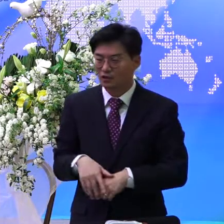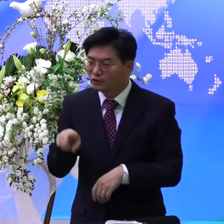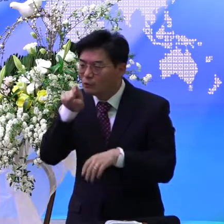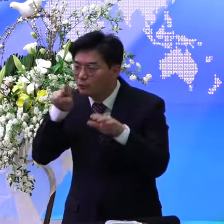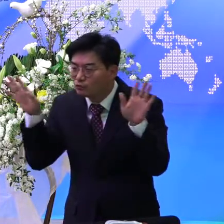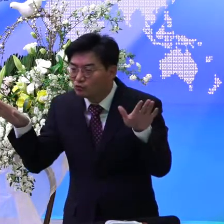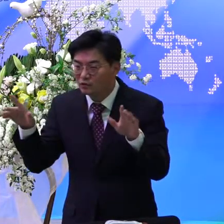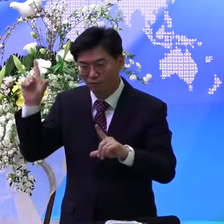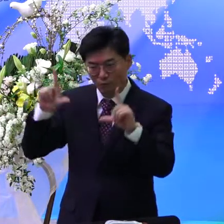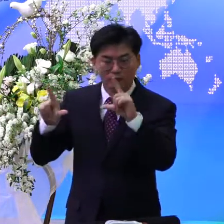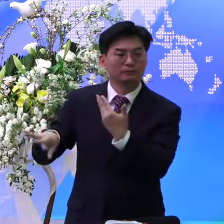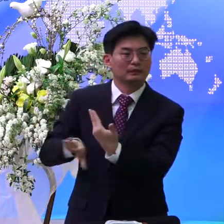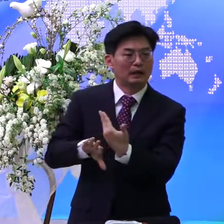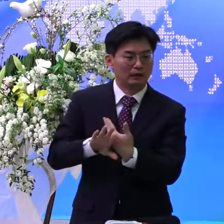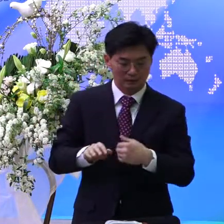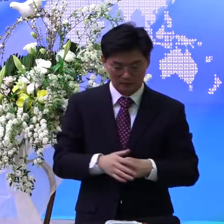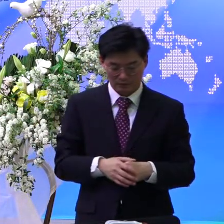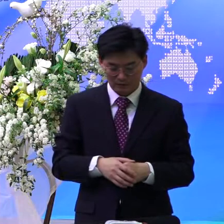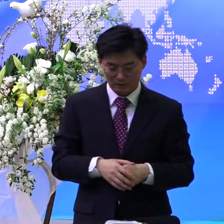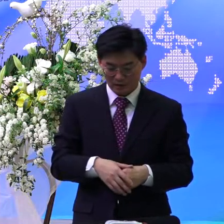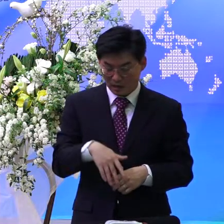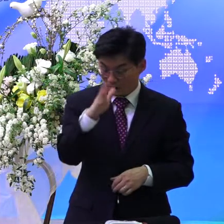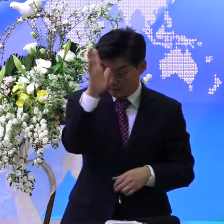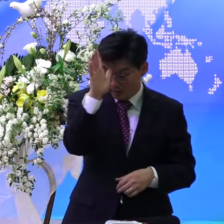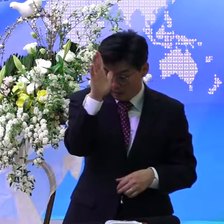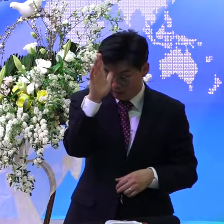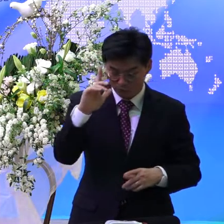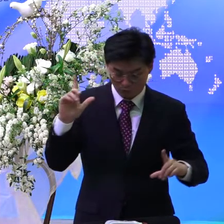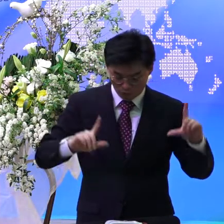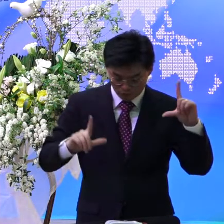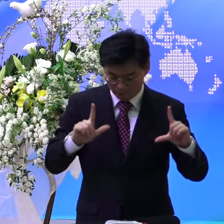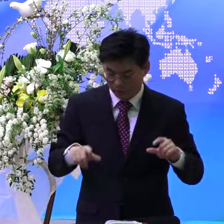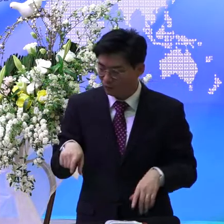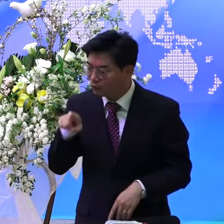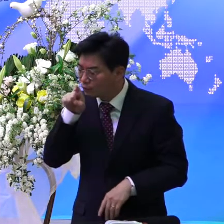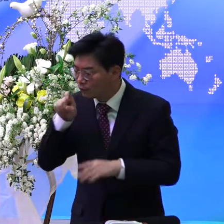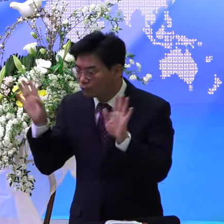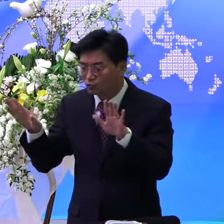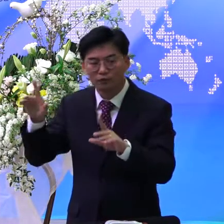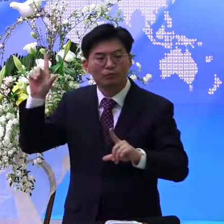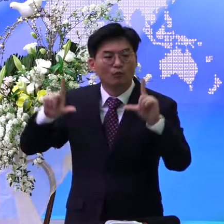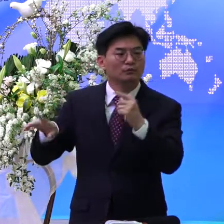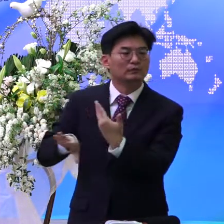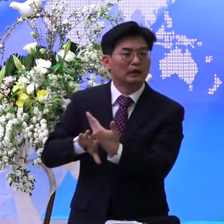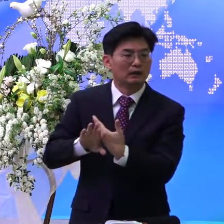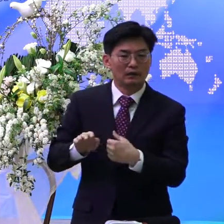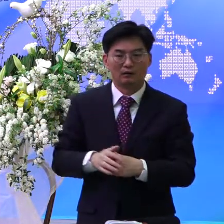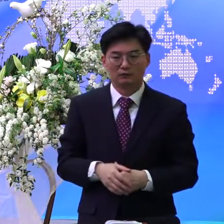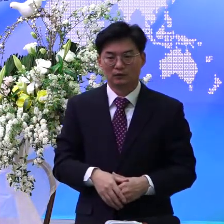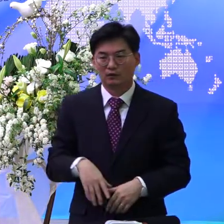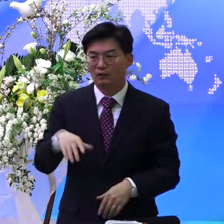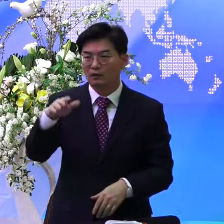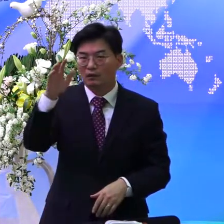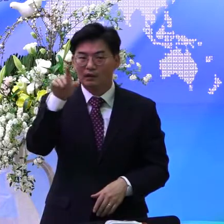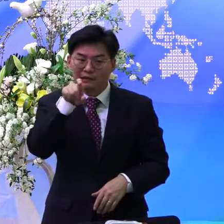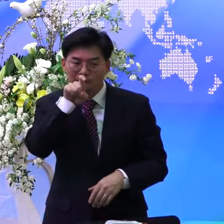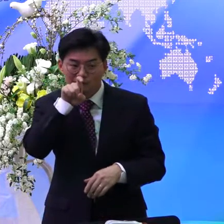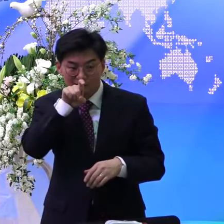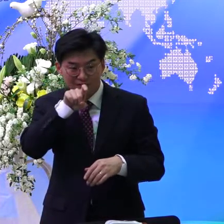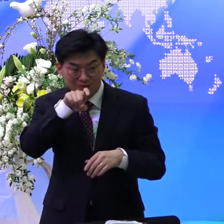독수리는 이상하게 생긴 자신의 모습에 정말 화가 나고 또 자신의 모습이 정말 싫었습니다.